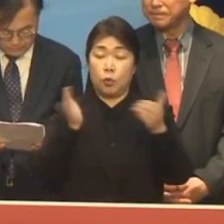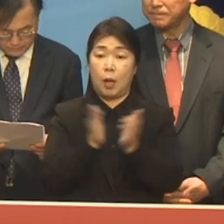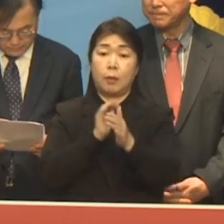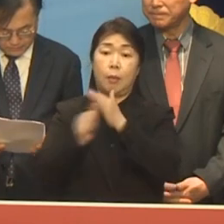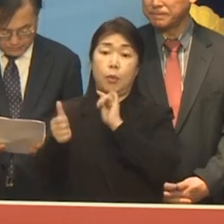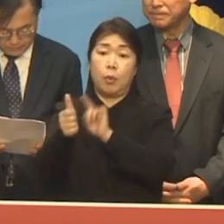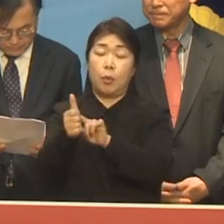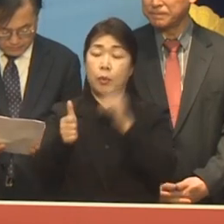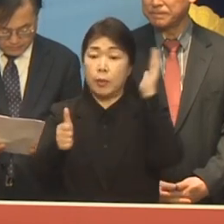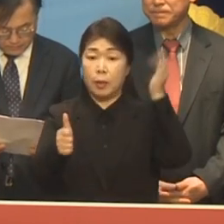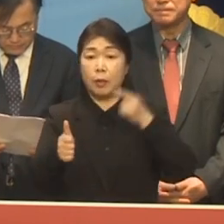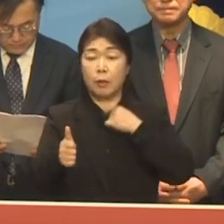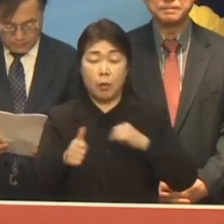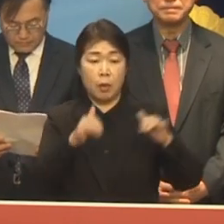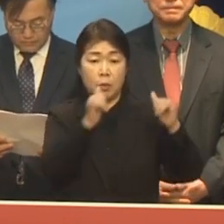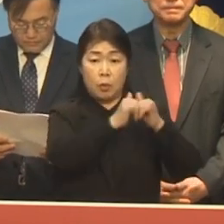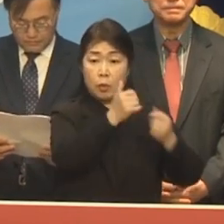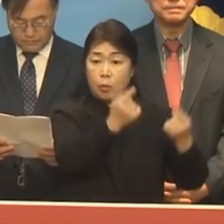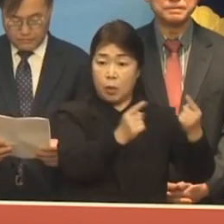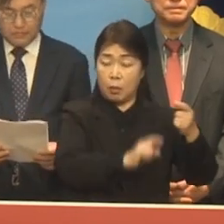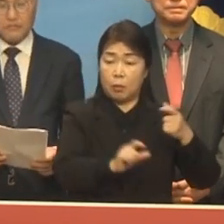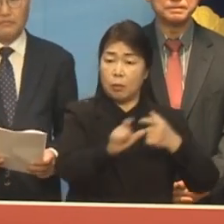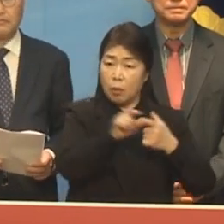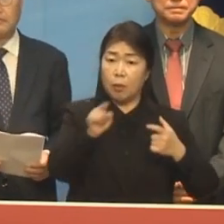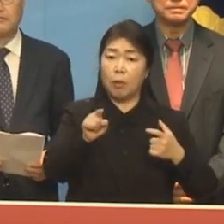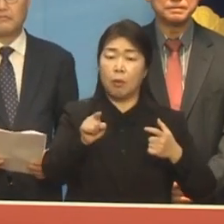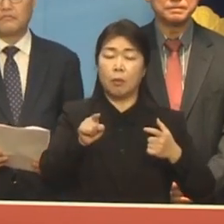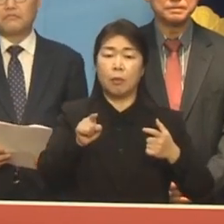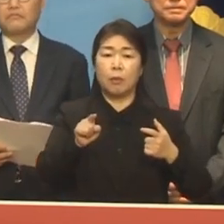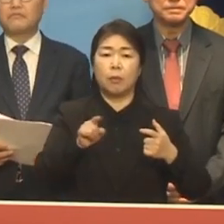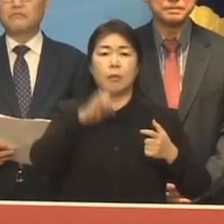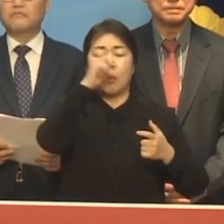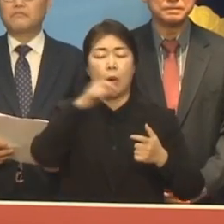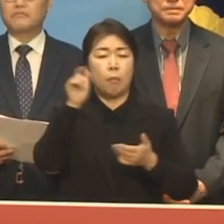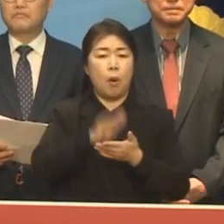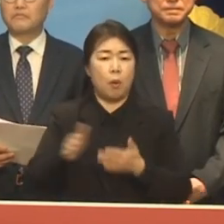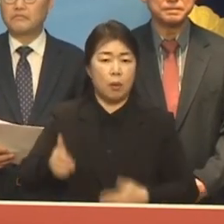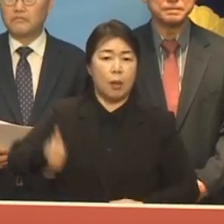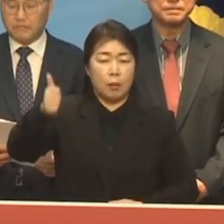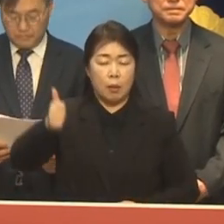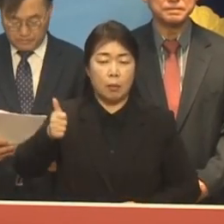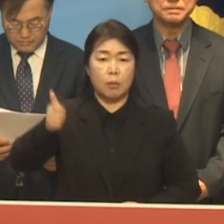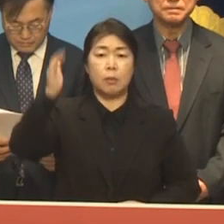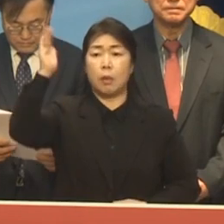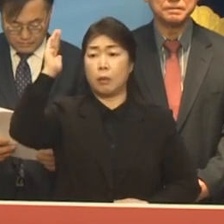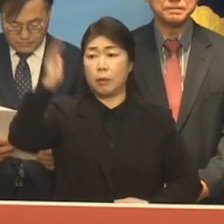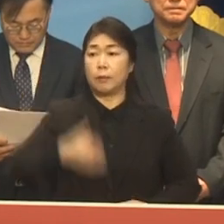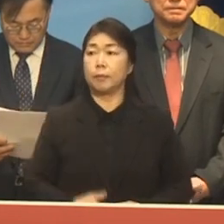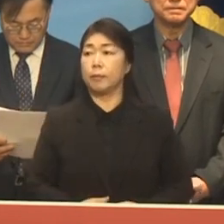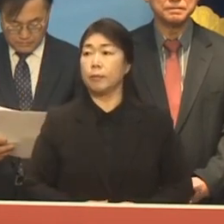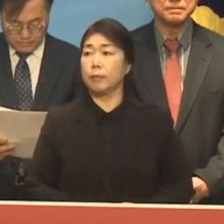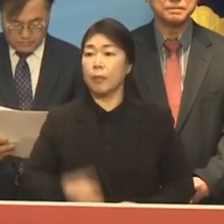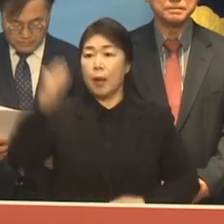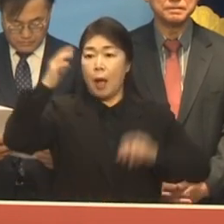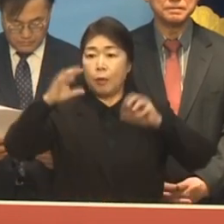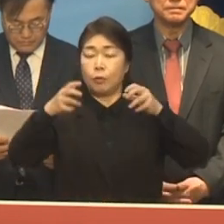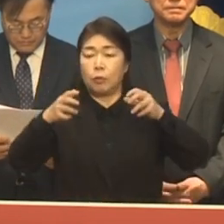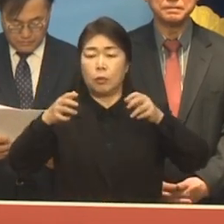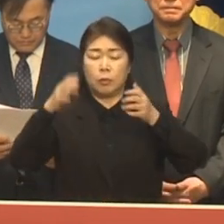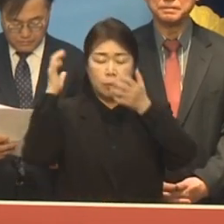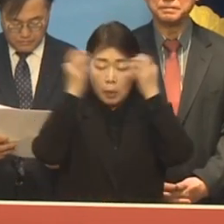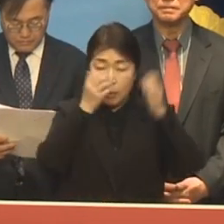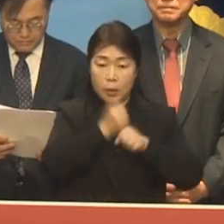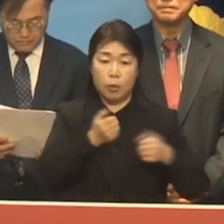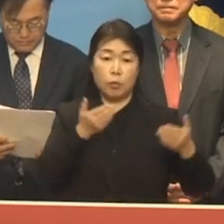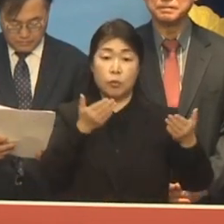말했던 전쟁보다 더러운 평화가 낫다는 무책임한 발언과 자유대한민국을 흔드는